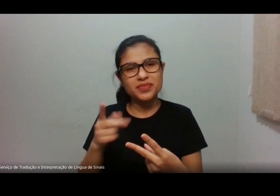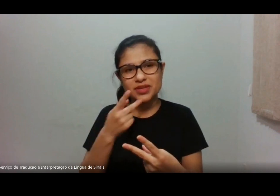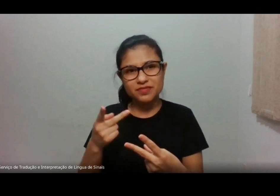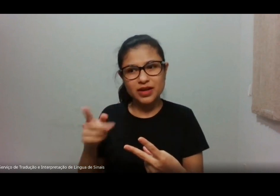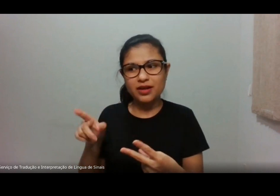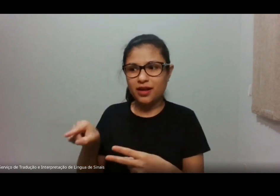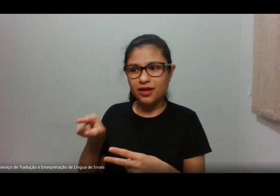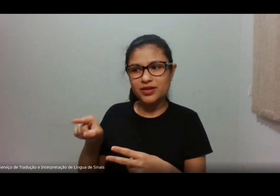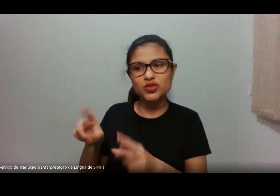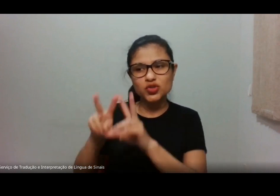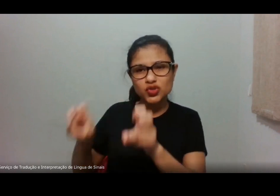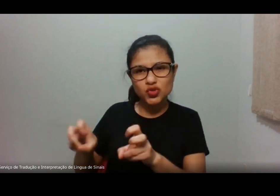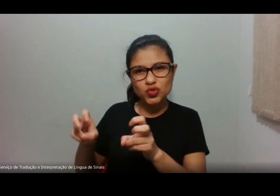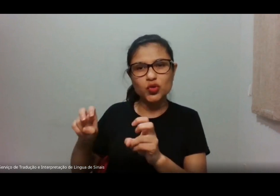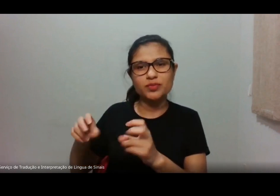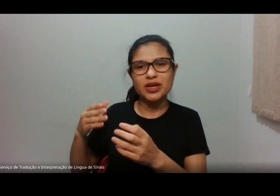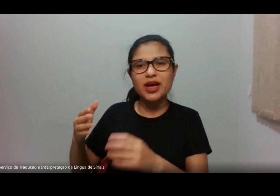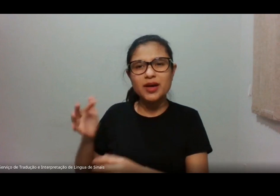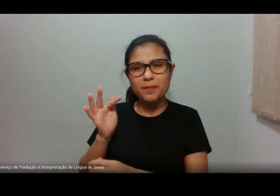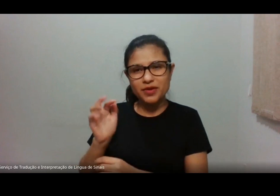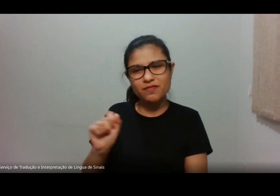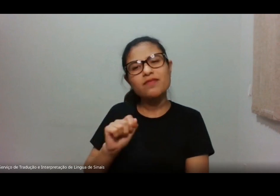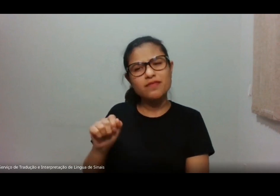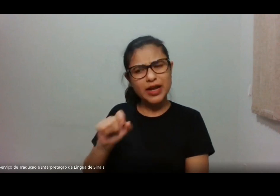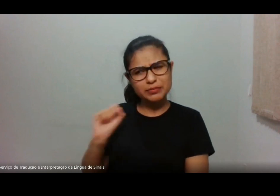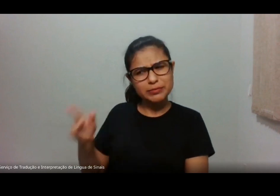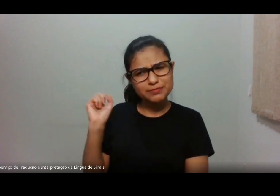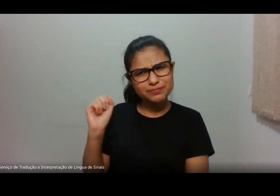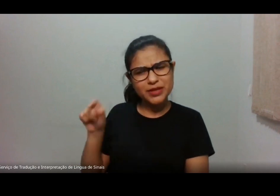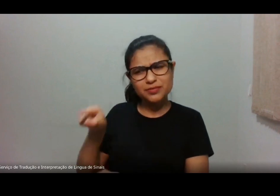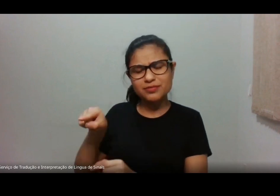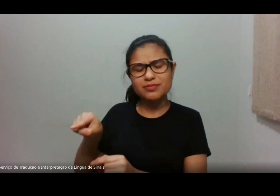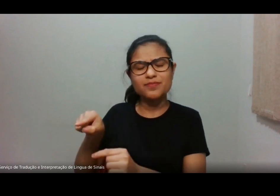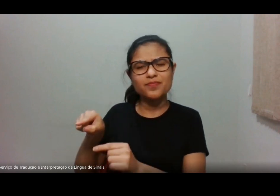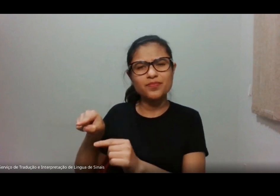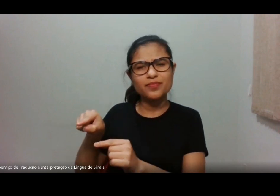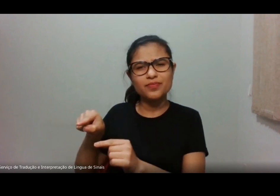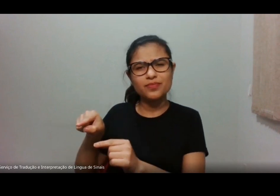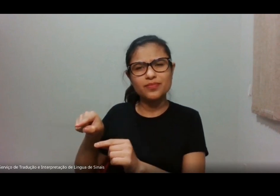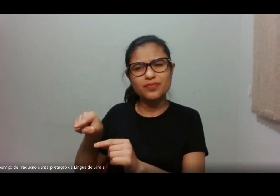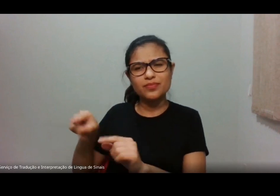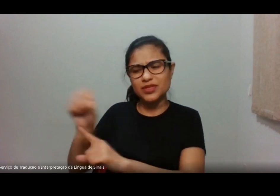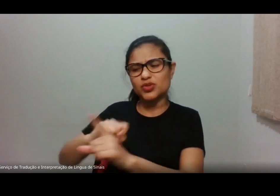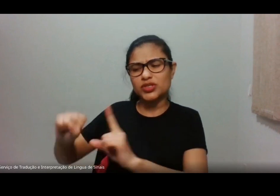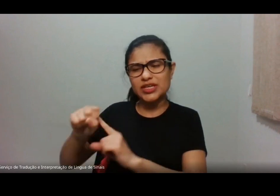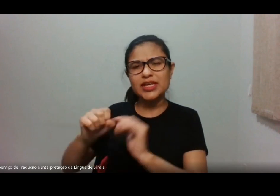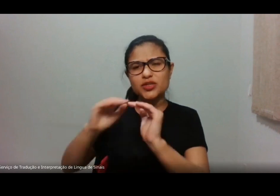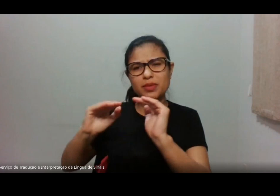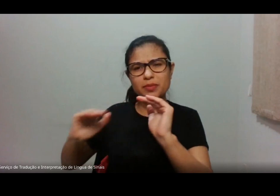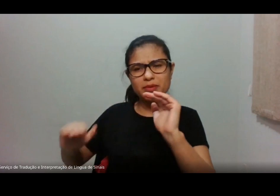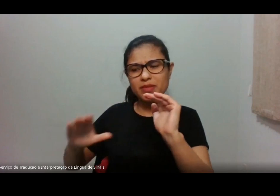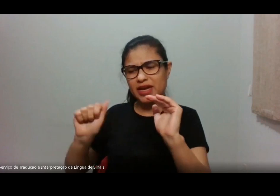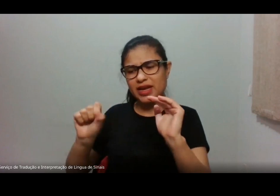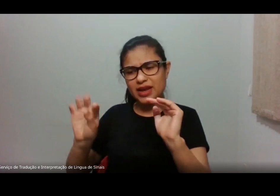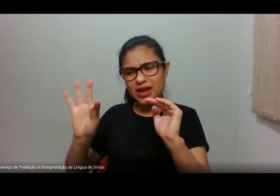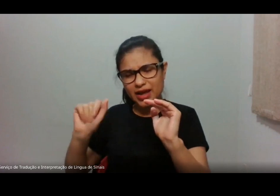mal da escola francesa, da aristocracia francesa. Ele critica muito o sistema de castas, uma universidade